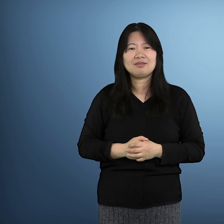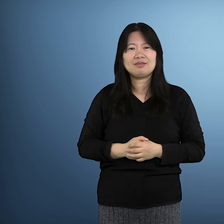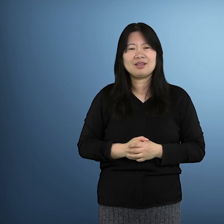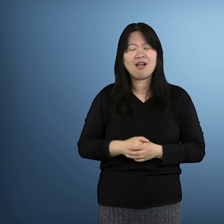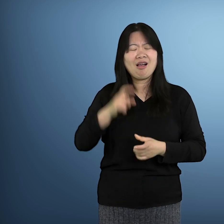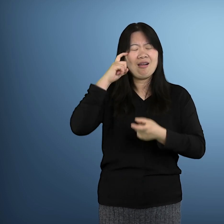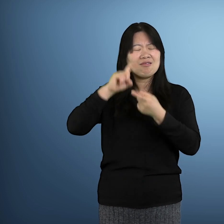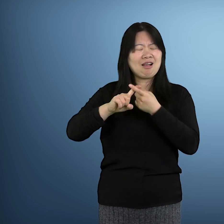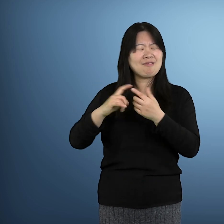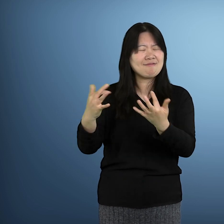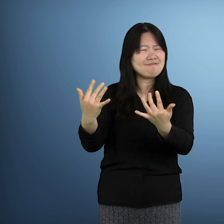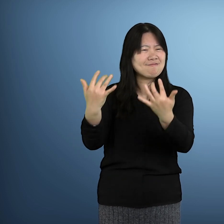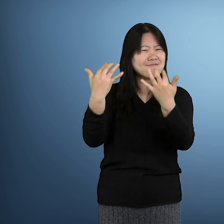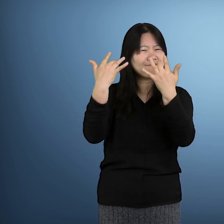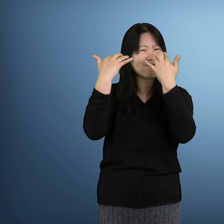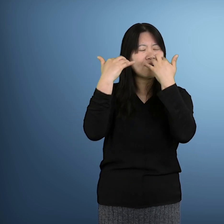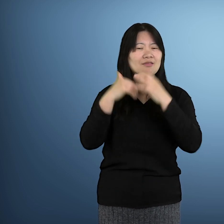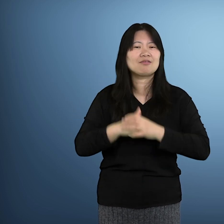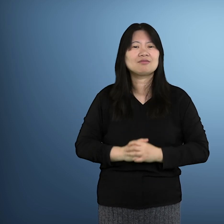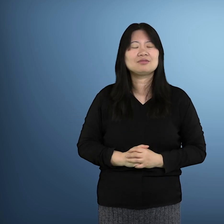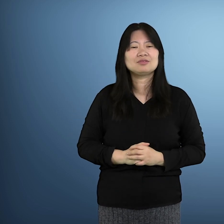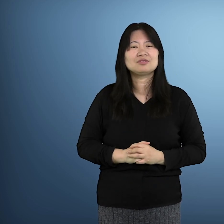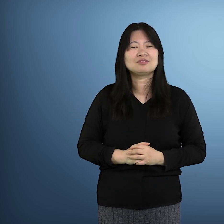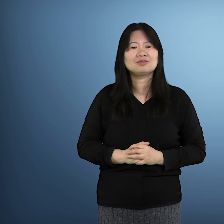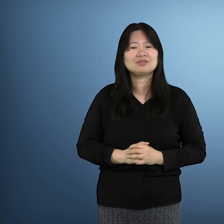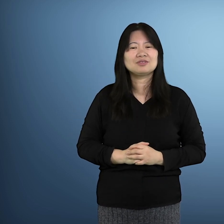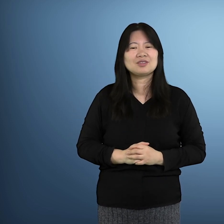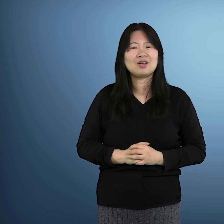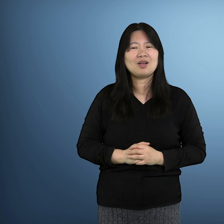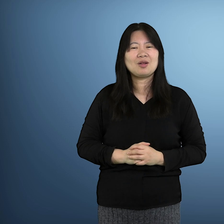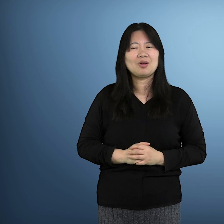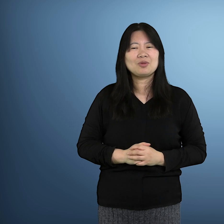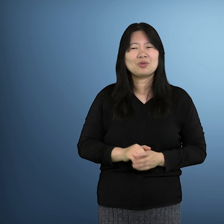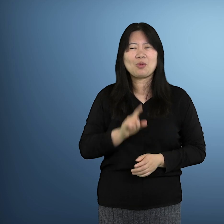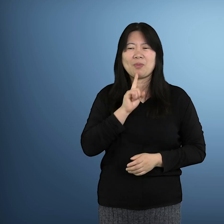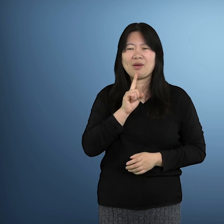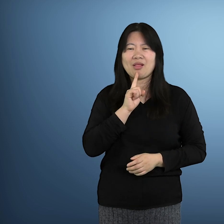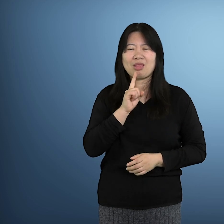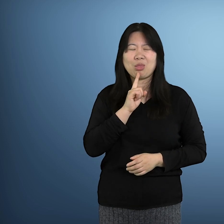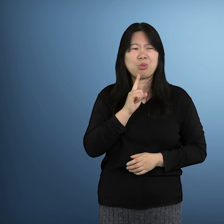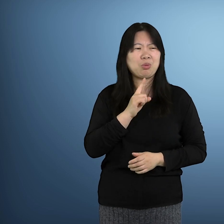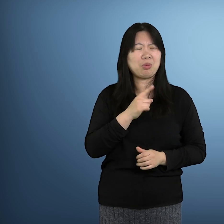얼마나 관심이 많았겠어요. 말도 많았던 상황이었고